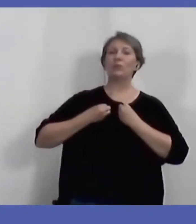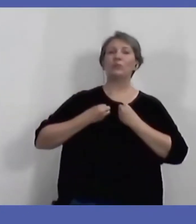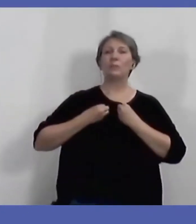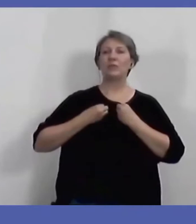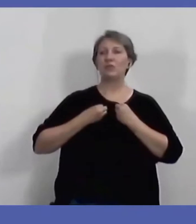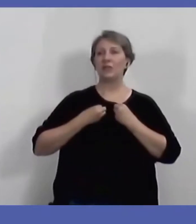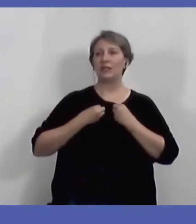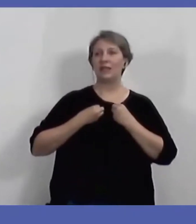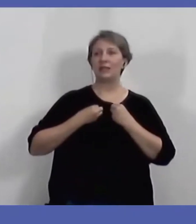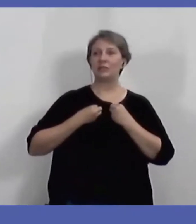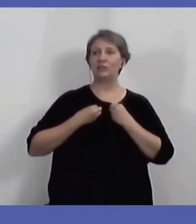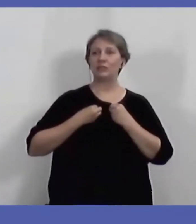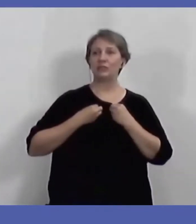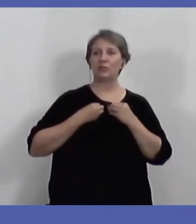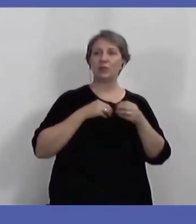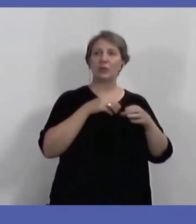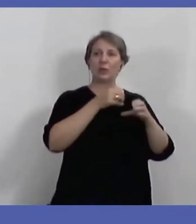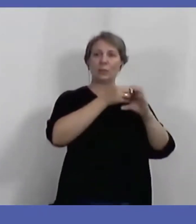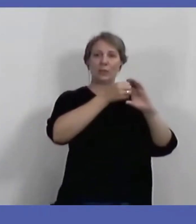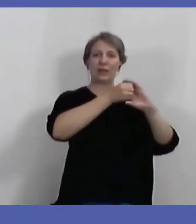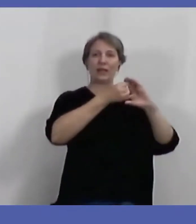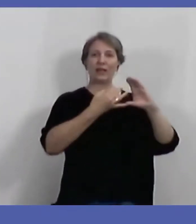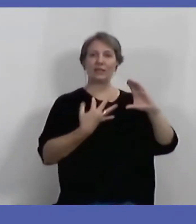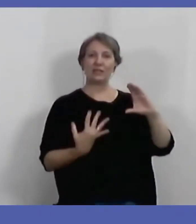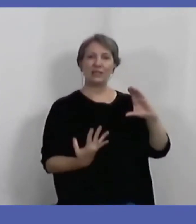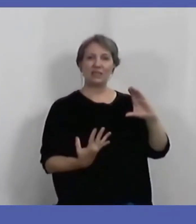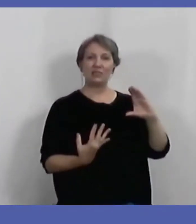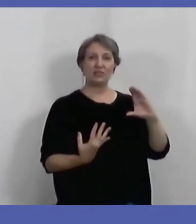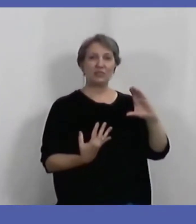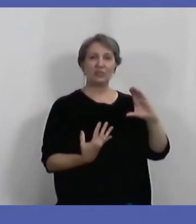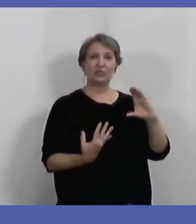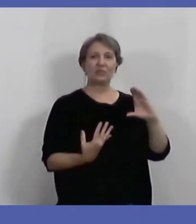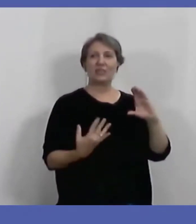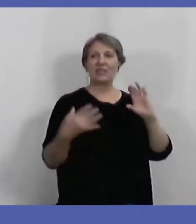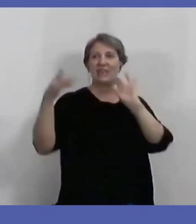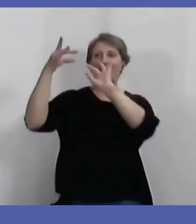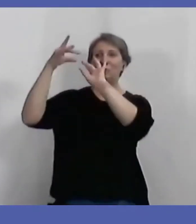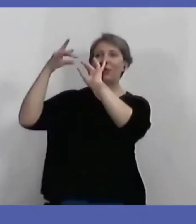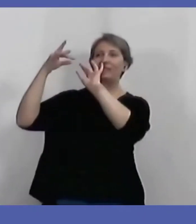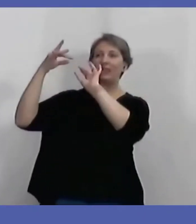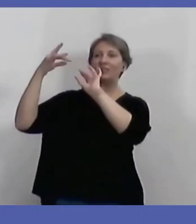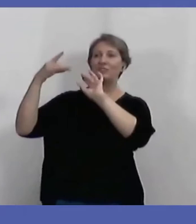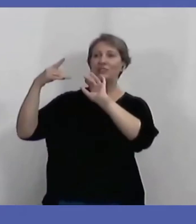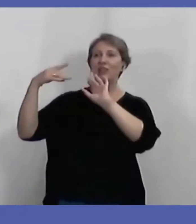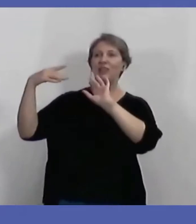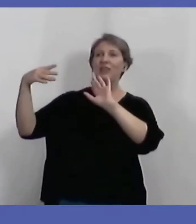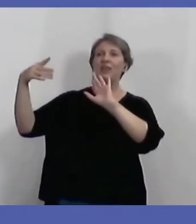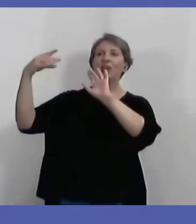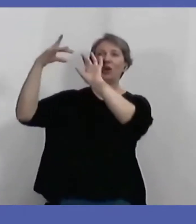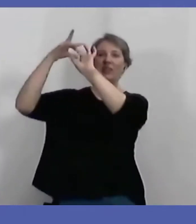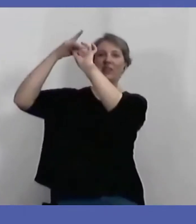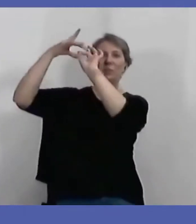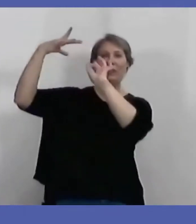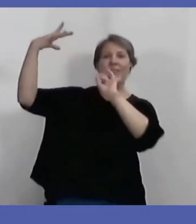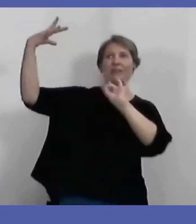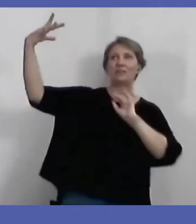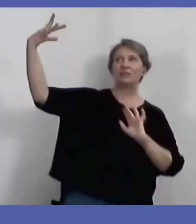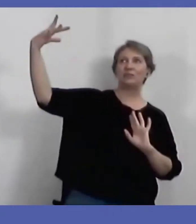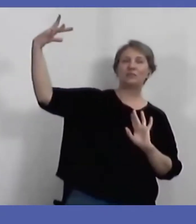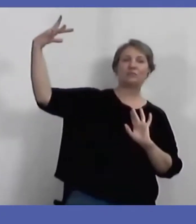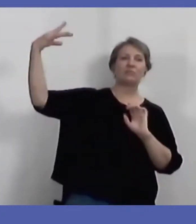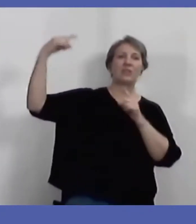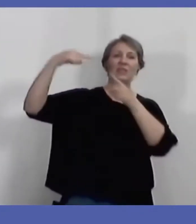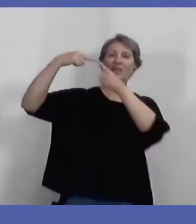ou não? Eu fiquei extremamente assustado. Olha só, porque lá no Jardim